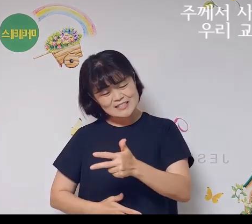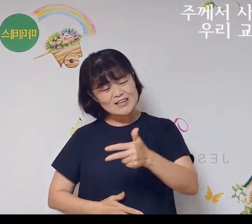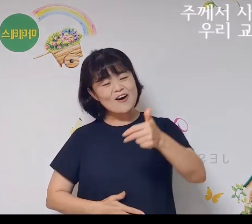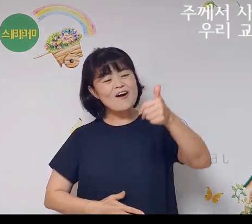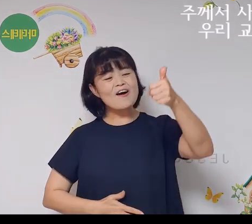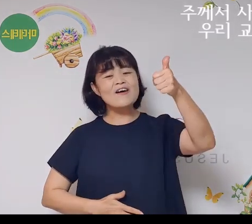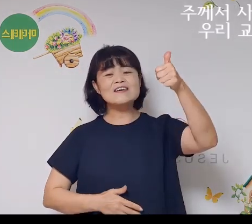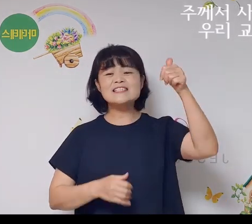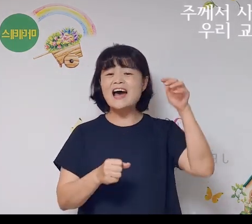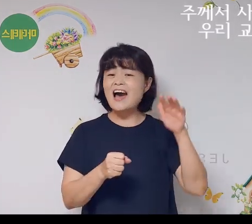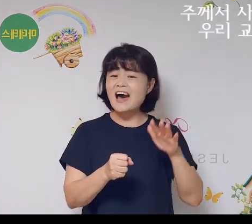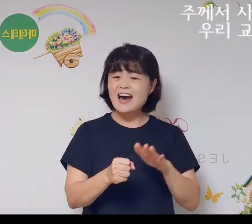주께서